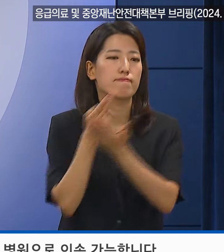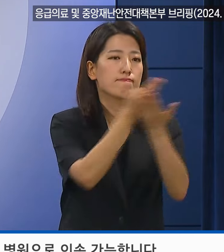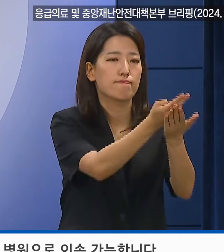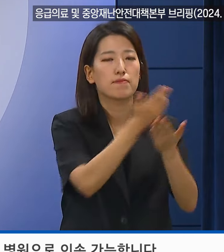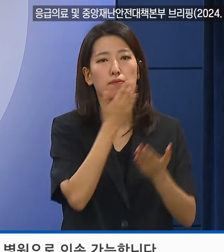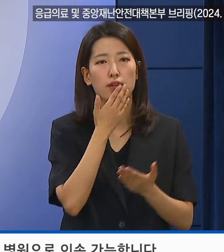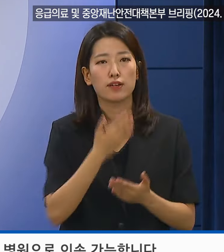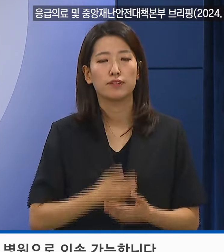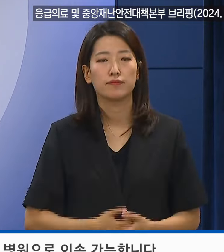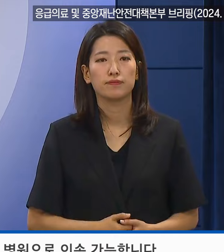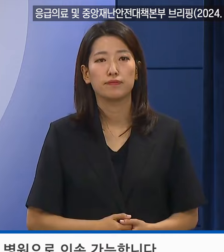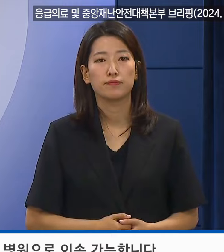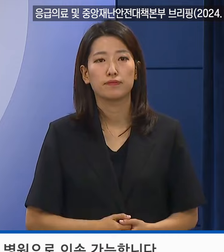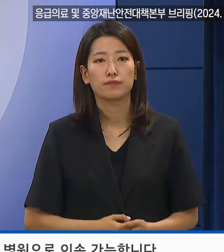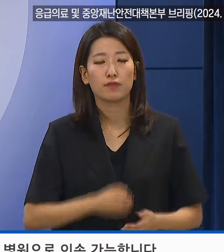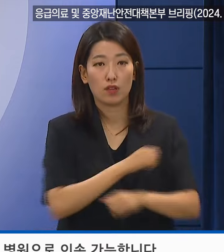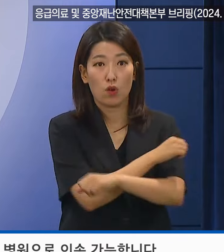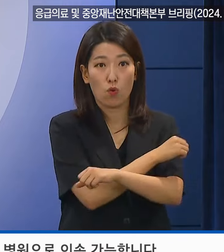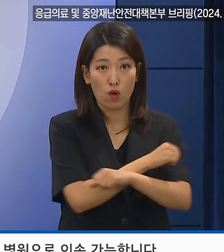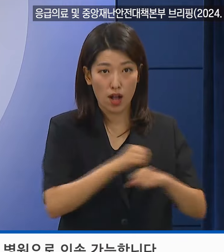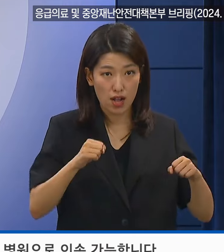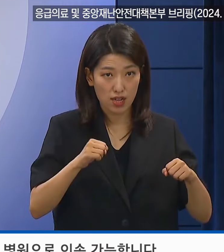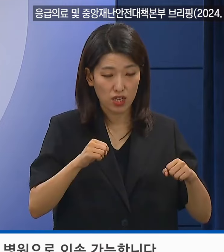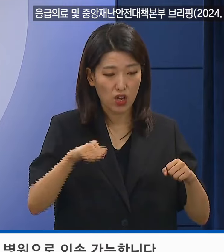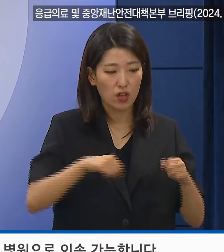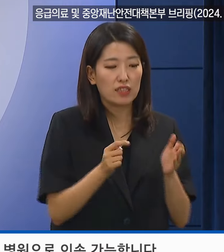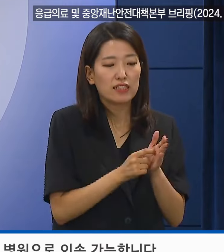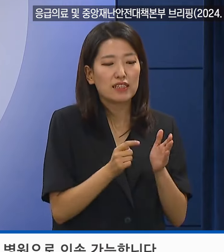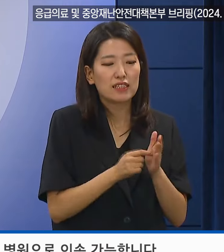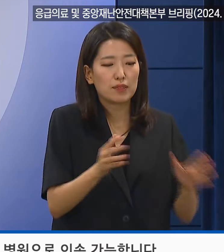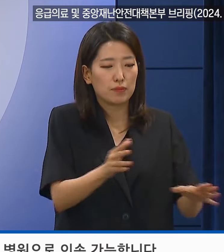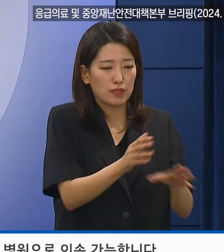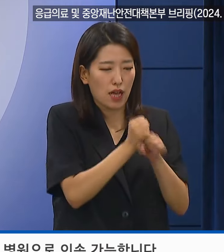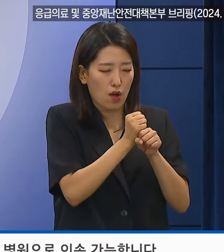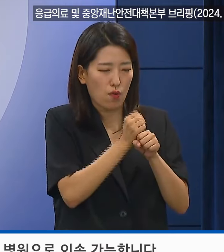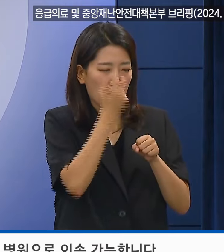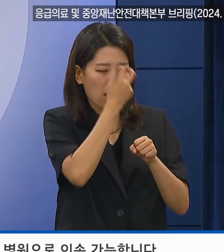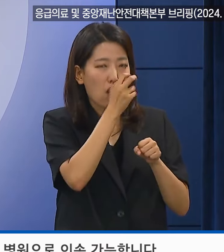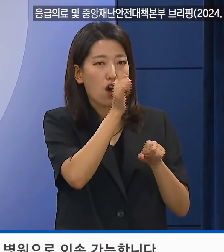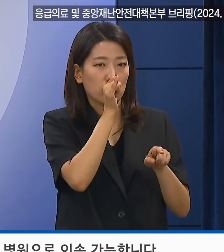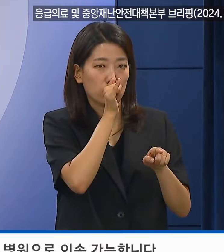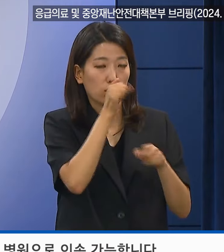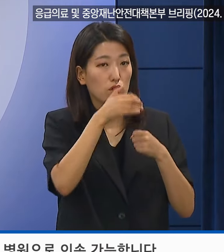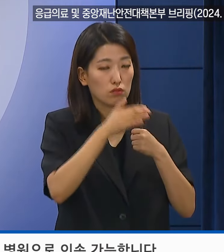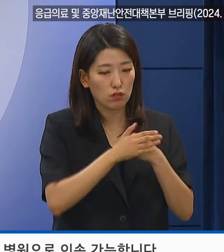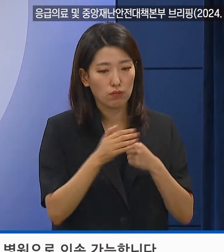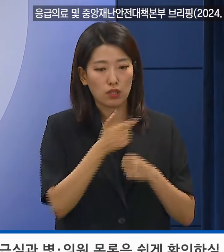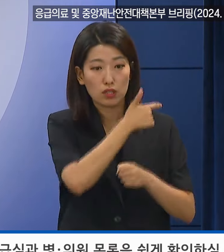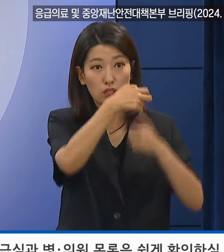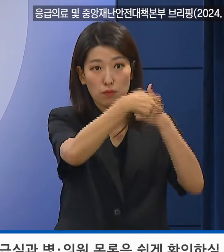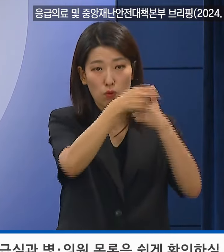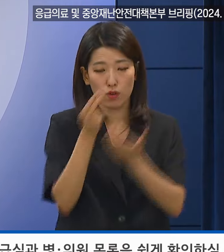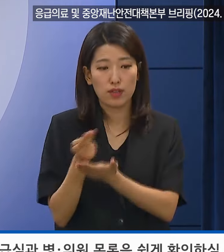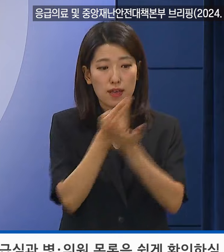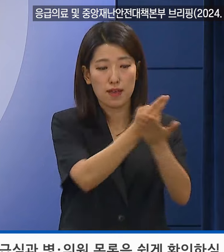응급실에서는 광역응급의료 상황실을 통해 큰 병원으로 전원도 가능합니다.